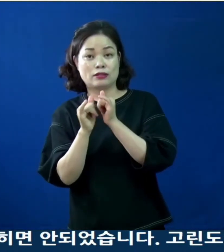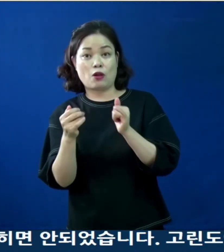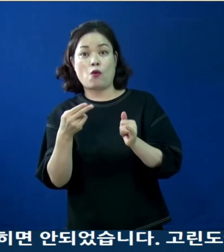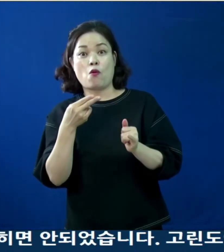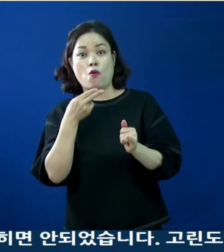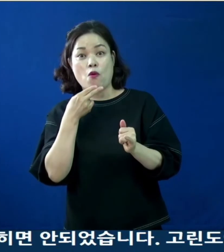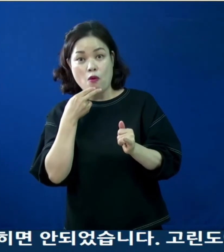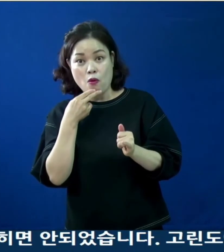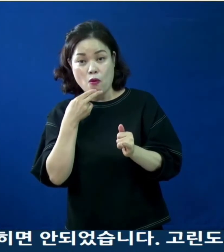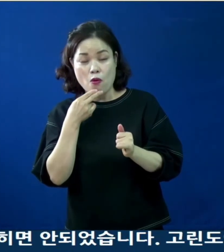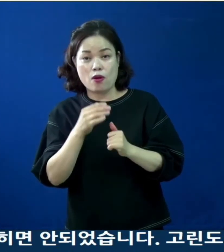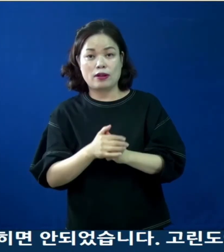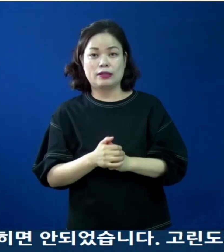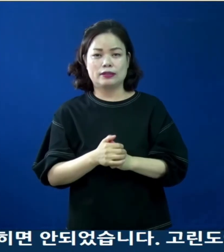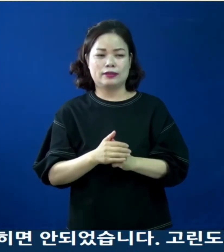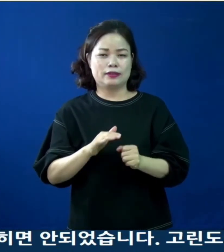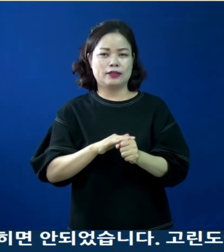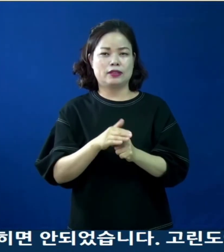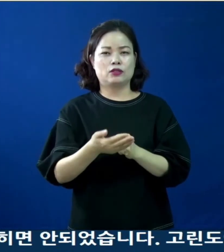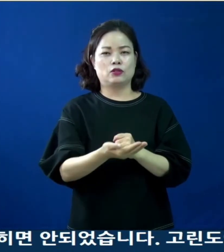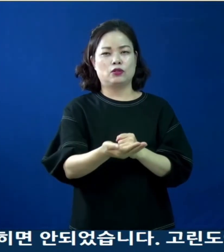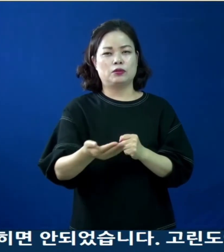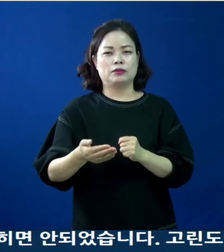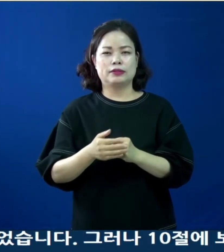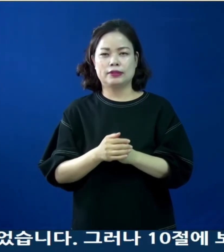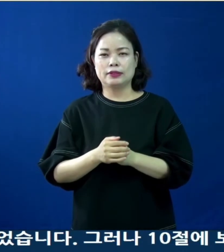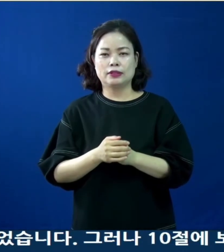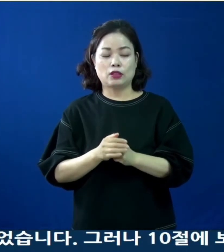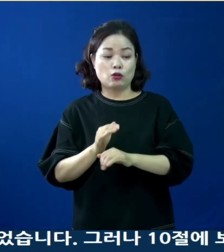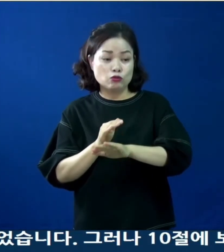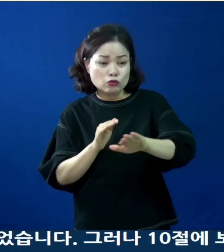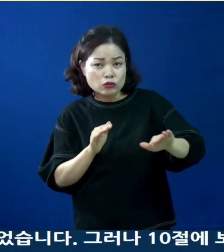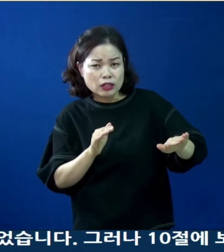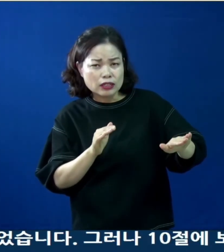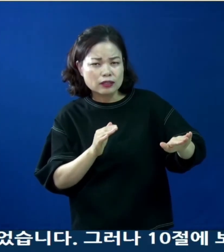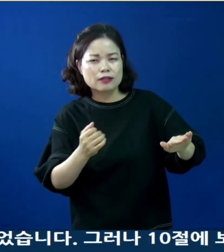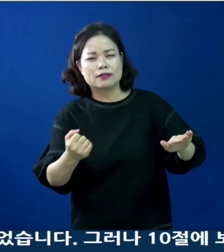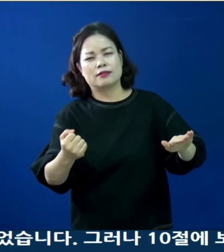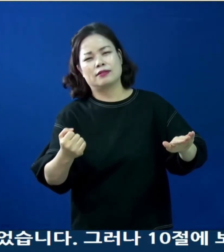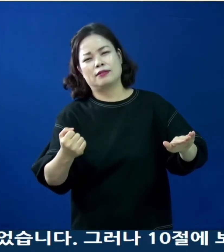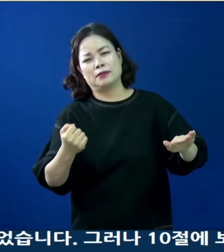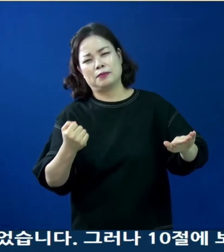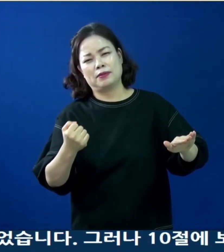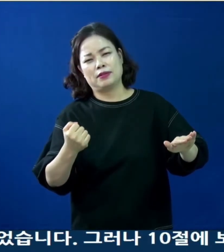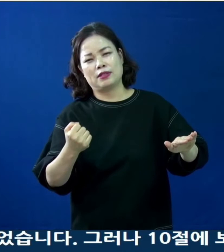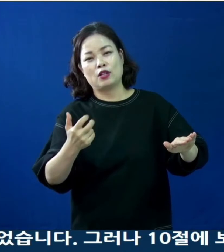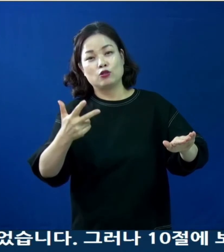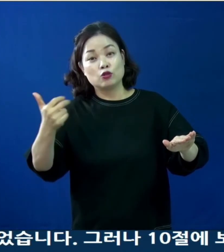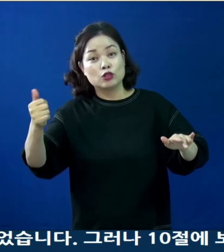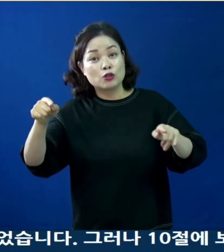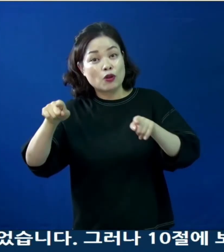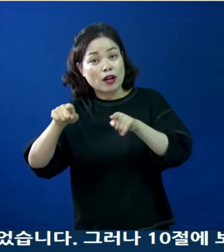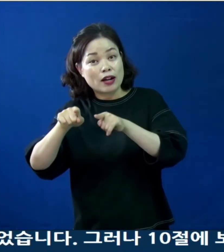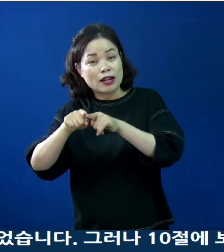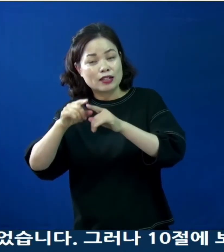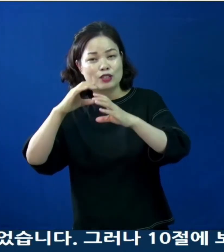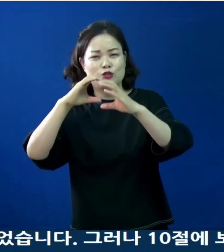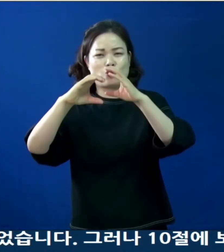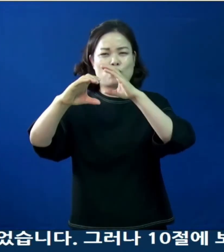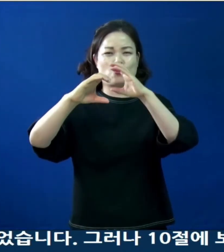것이다. 사랑하는 여러분, 우리에게도 좀 이런 힘이, 이런 주님과의